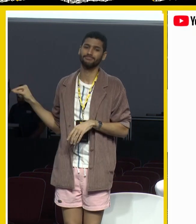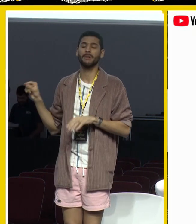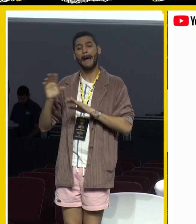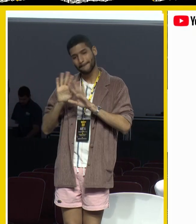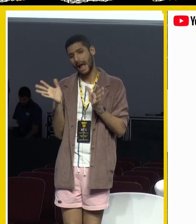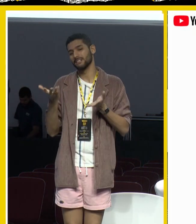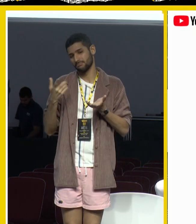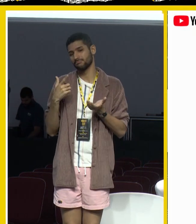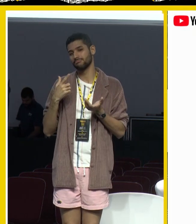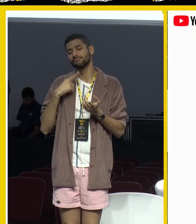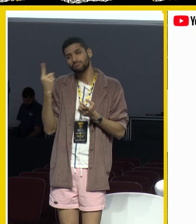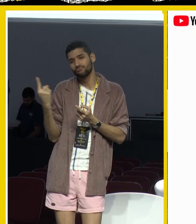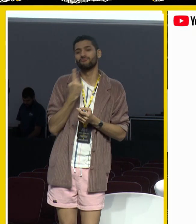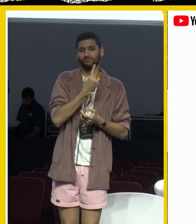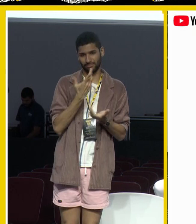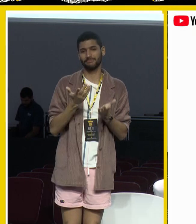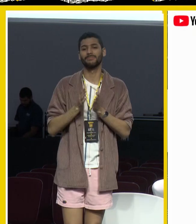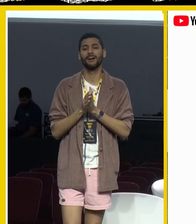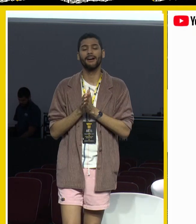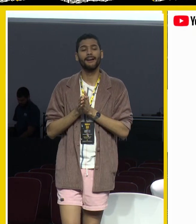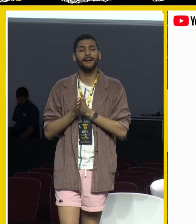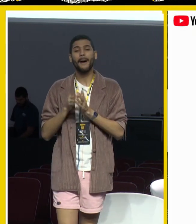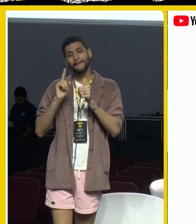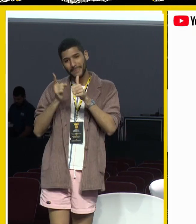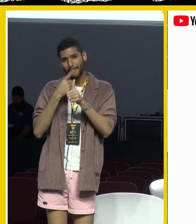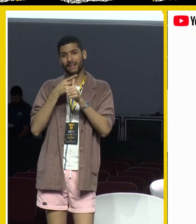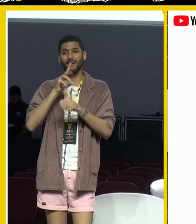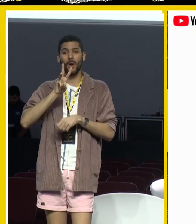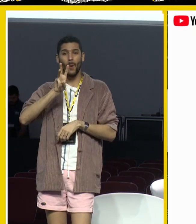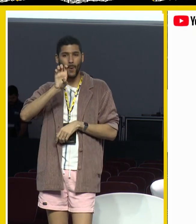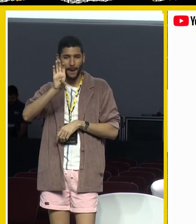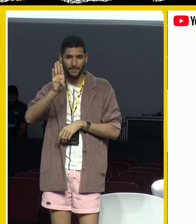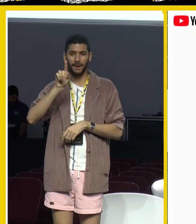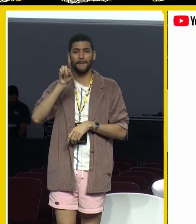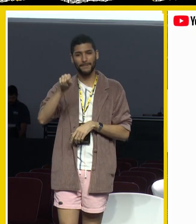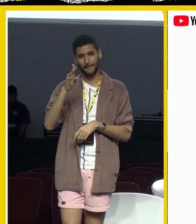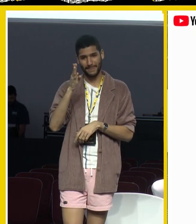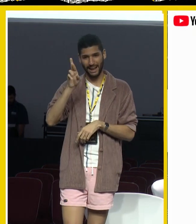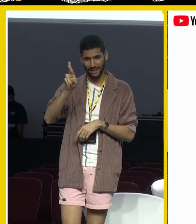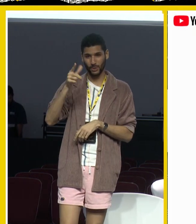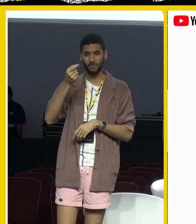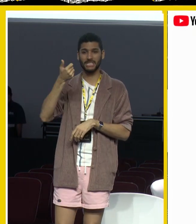que avisar a vocês que não soltem outros influenciadores digitais também surdos